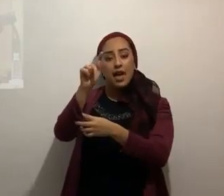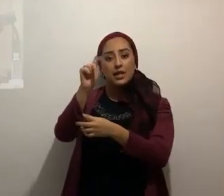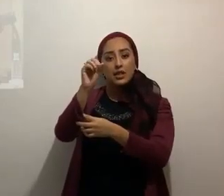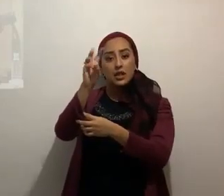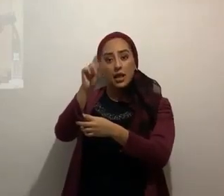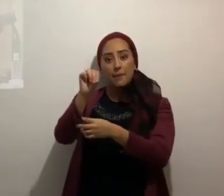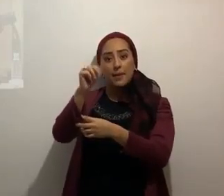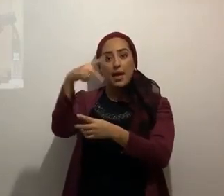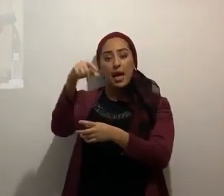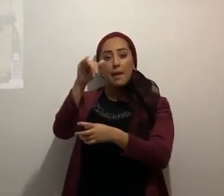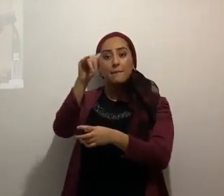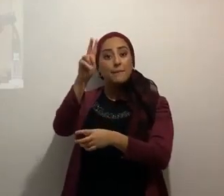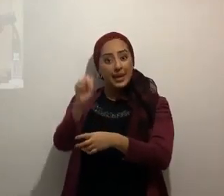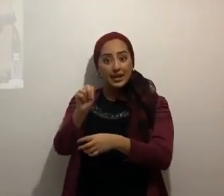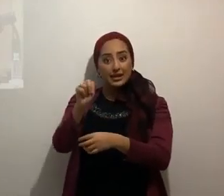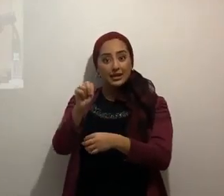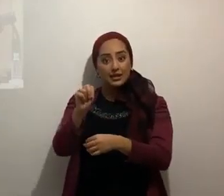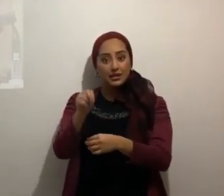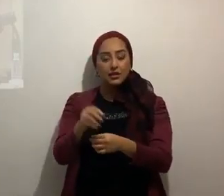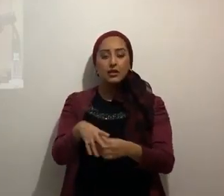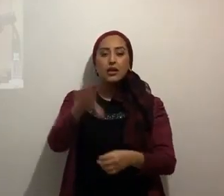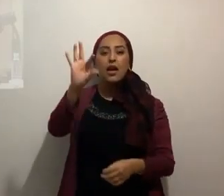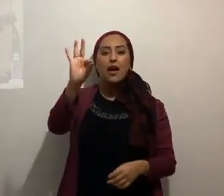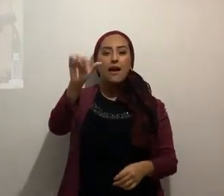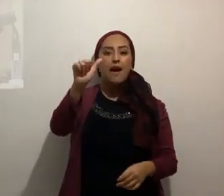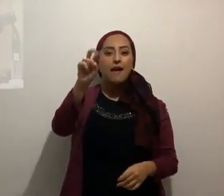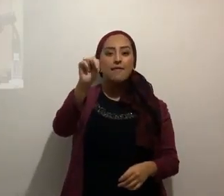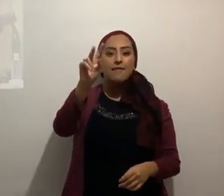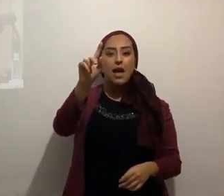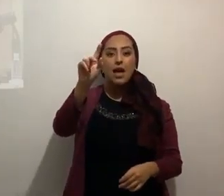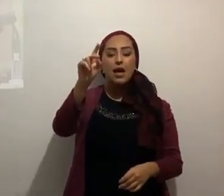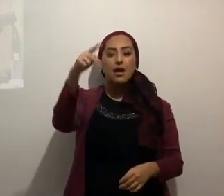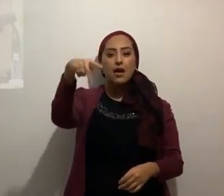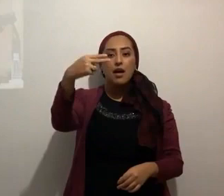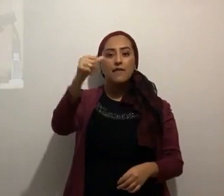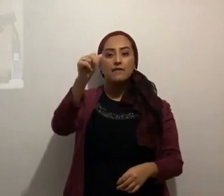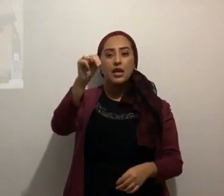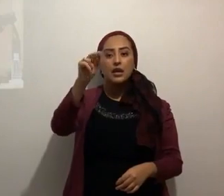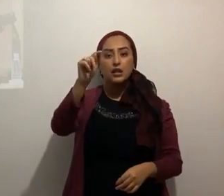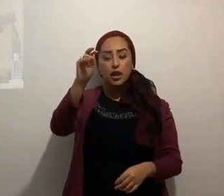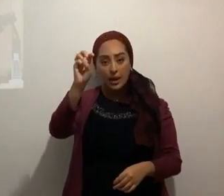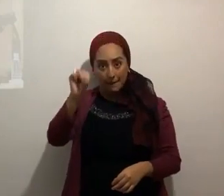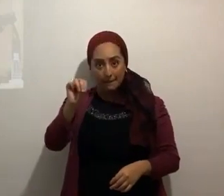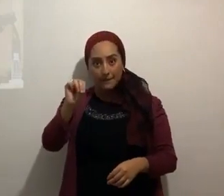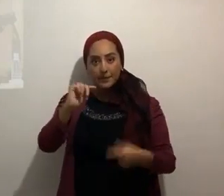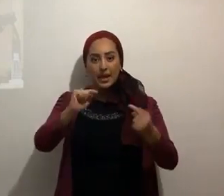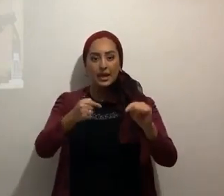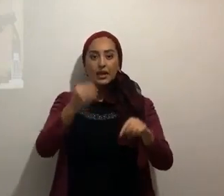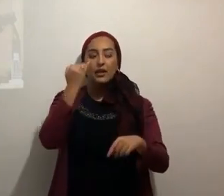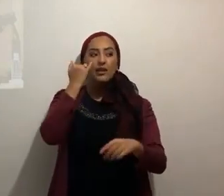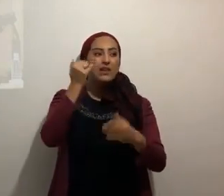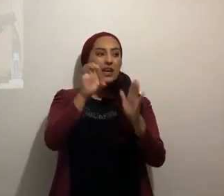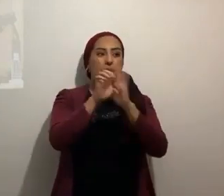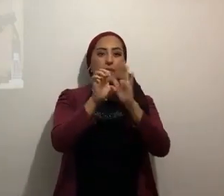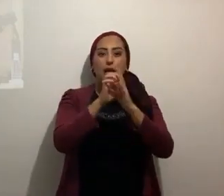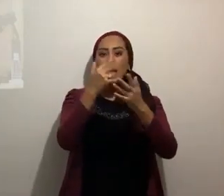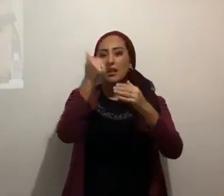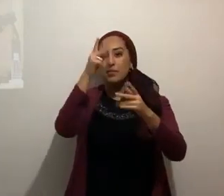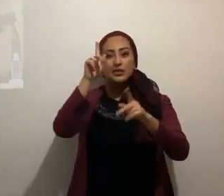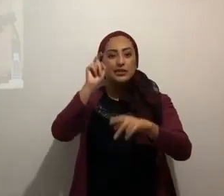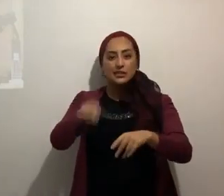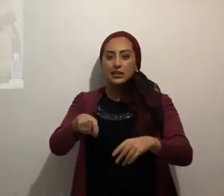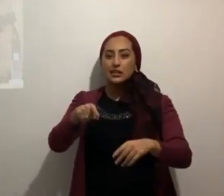real. O sea, no son reales los fantasmas, no. Sino dolor fantasma es si una persona tuvo que